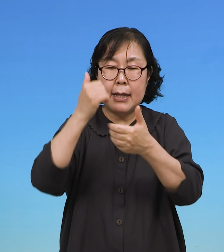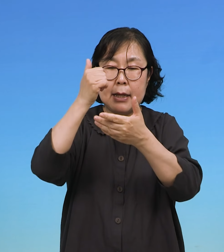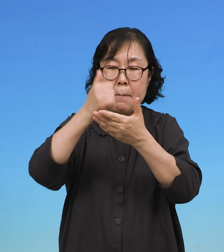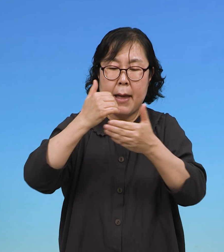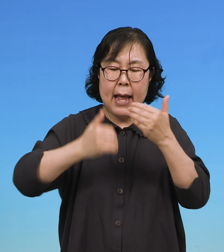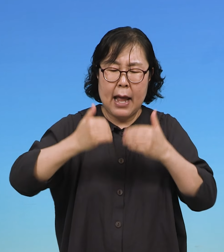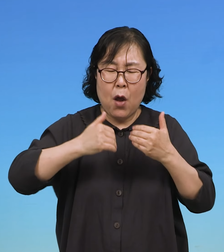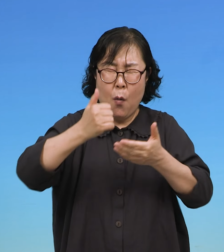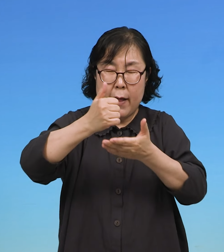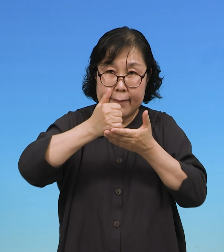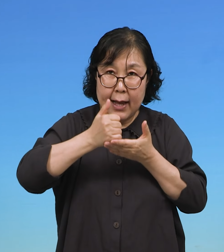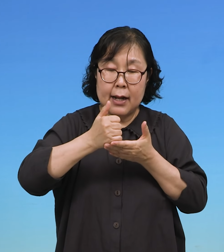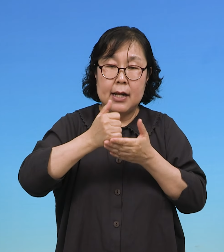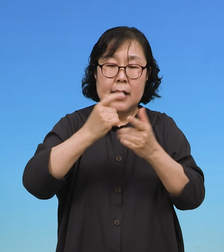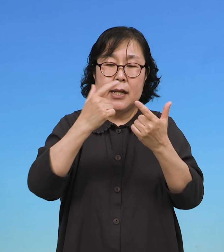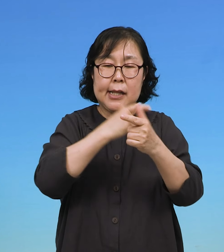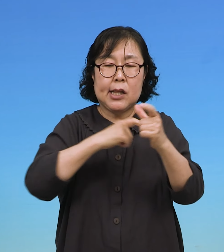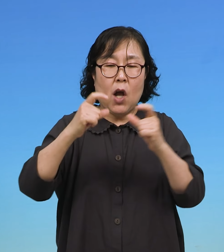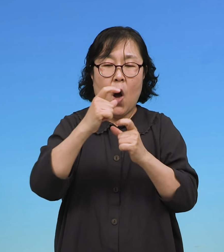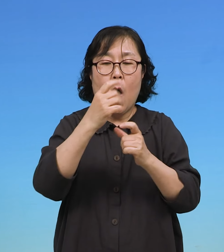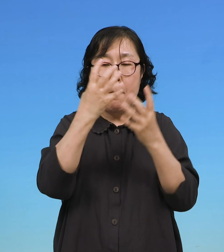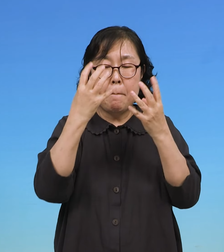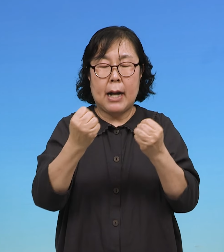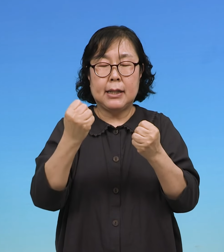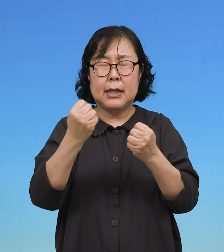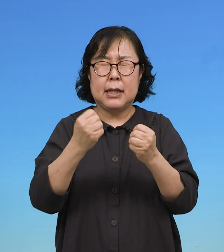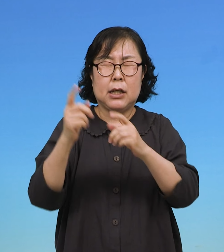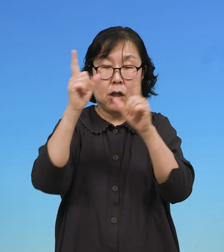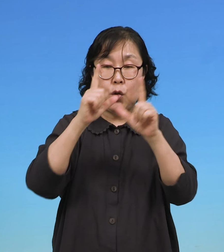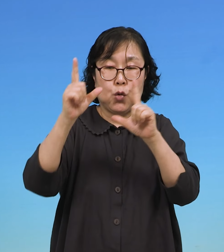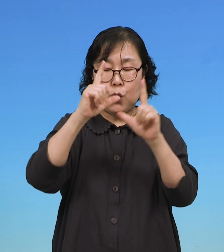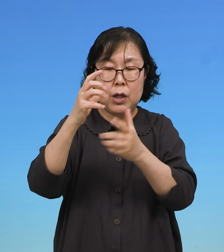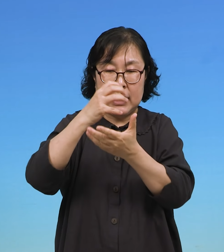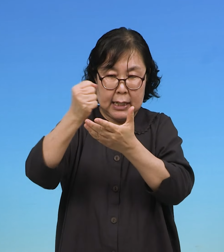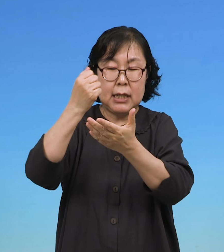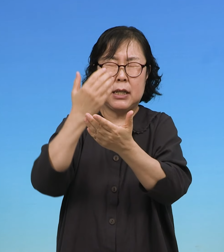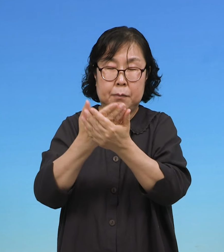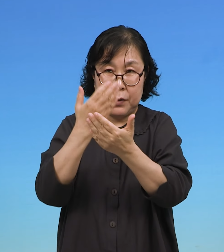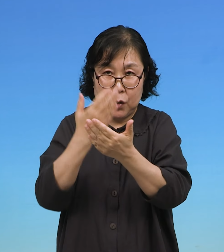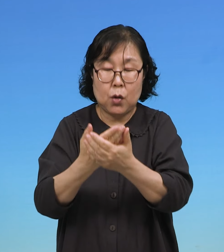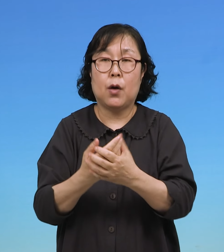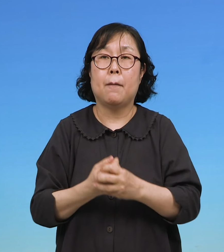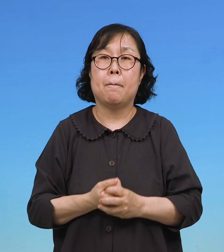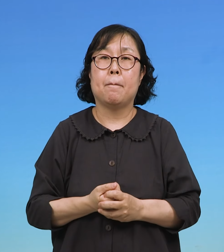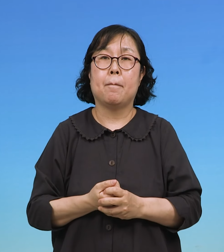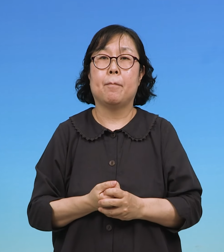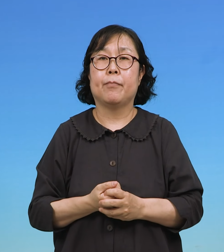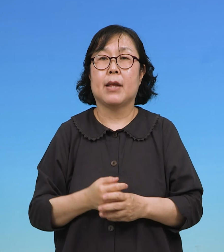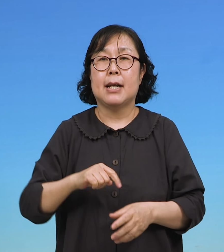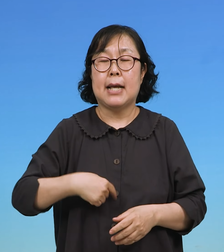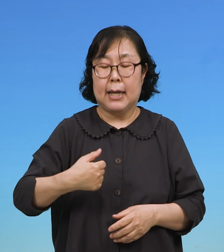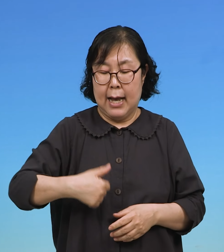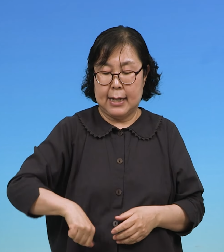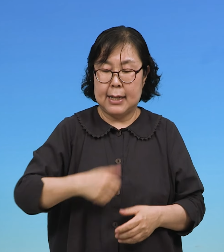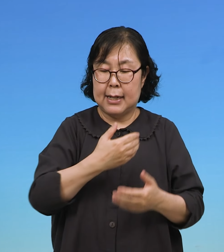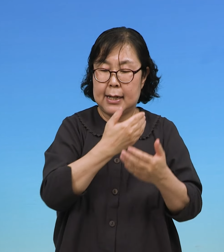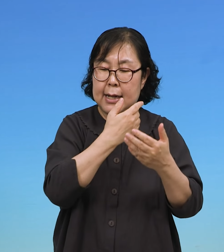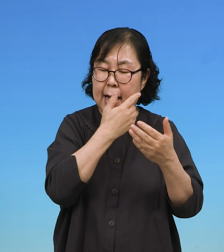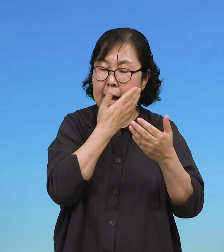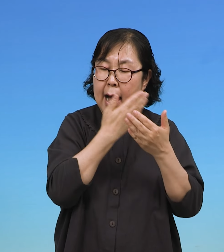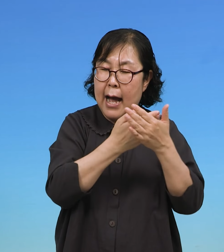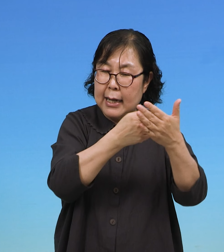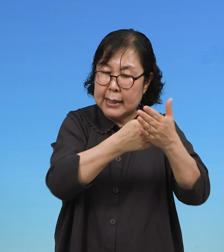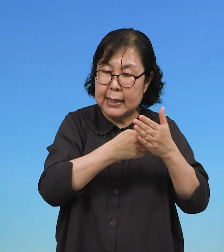누리게 되시기를 바랍니다. 특별히 로마서 8장 32절 자기 아들을 아끼지 아니하시고 우리 모든 사람을 위하여